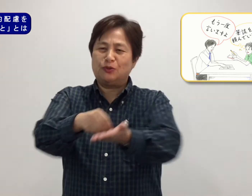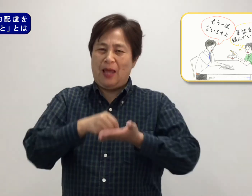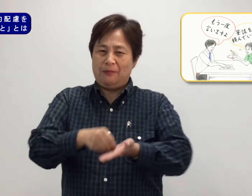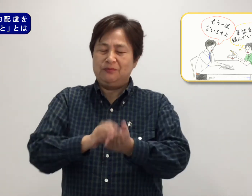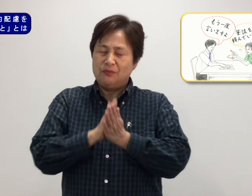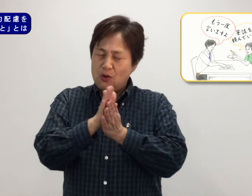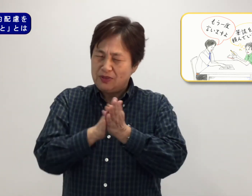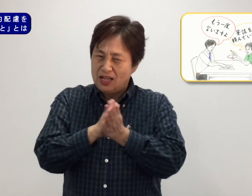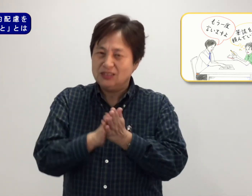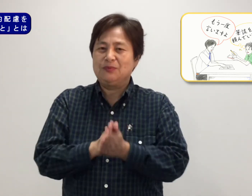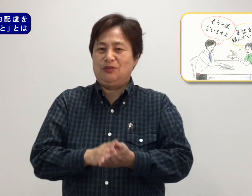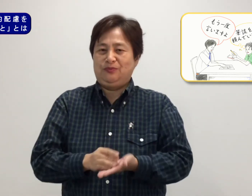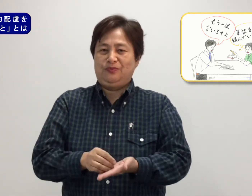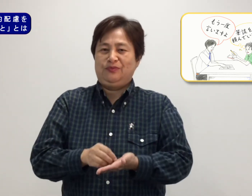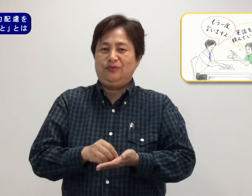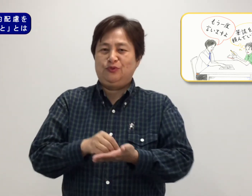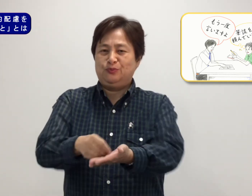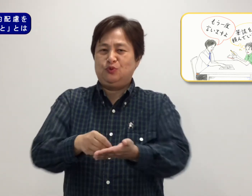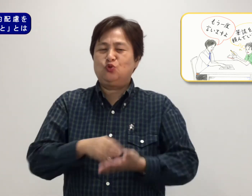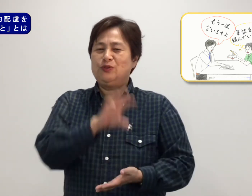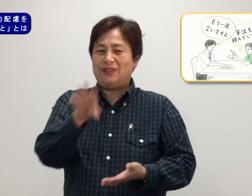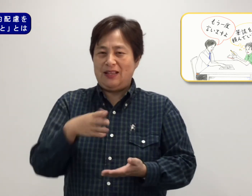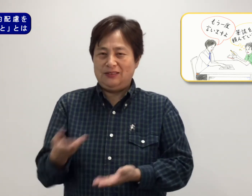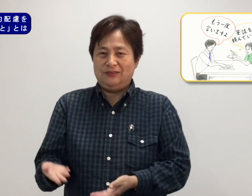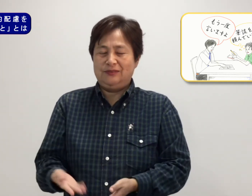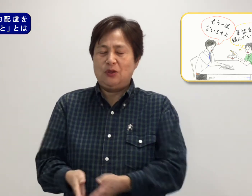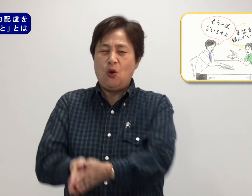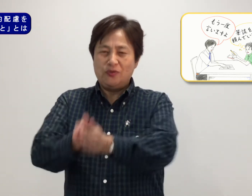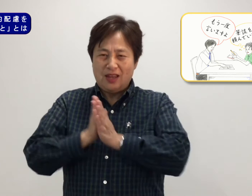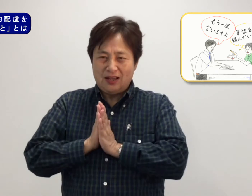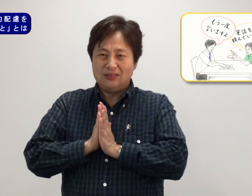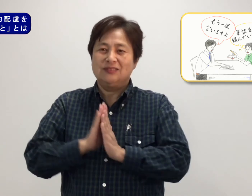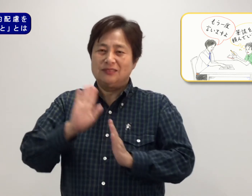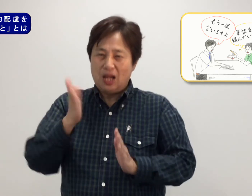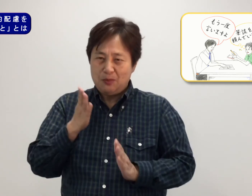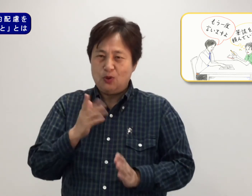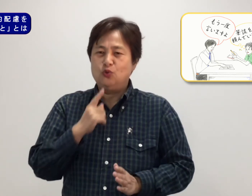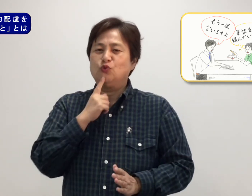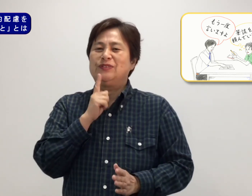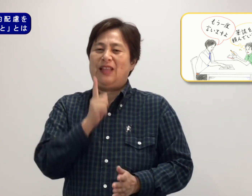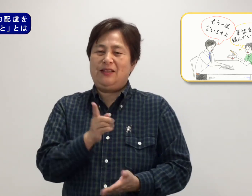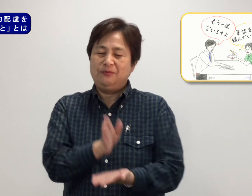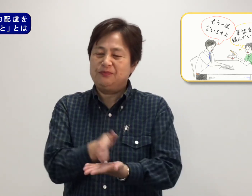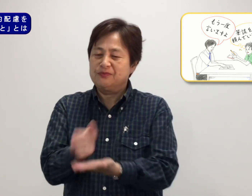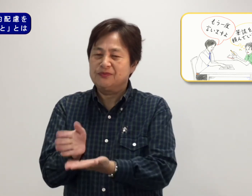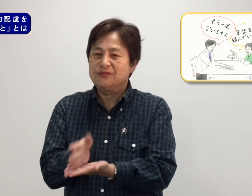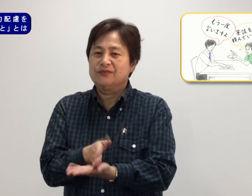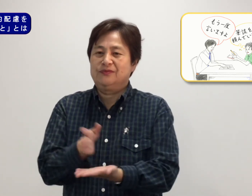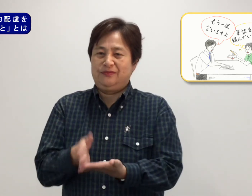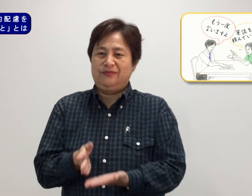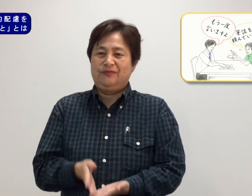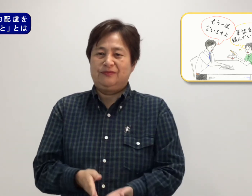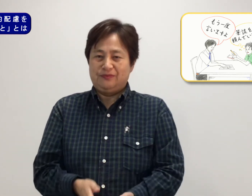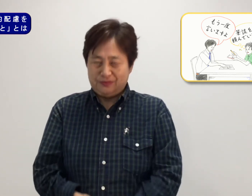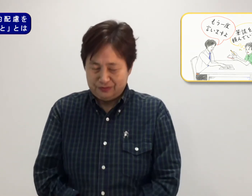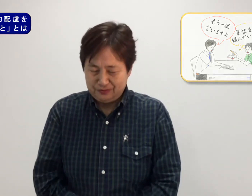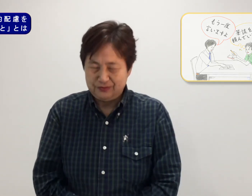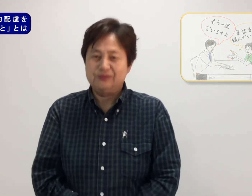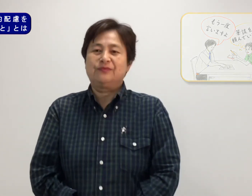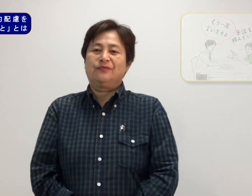筆談でお願いしますと繰り返し頼まれたのに口頭での説明しかしなかった